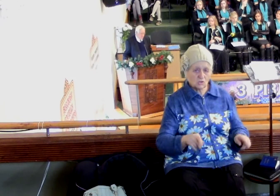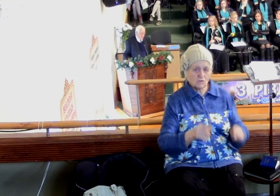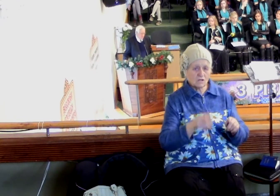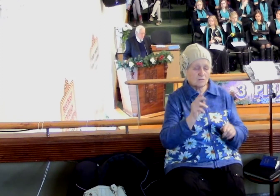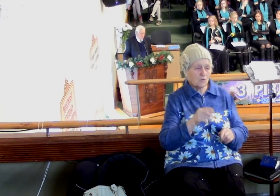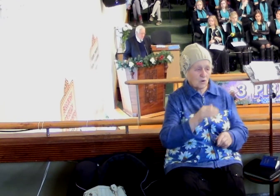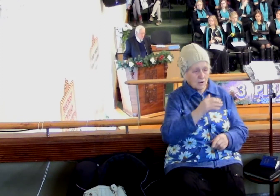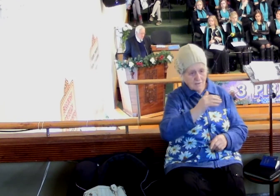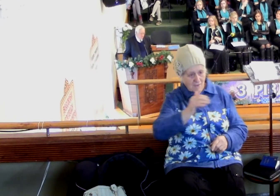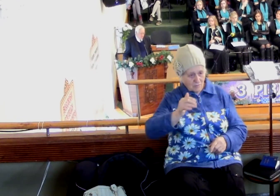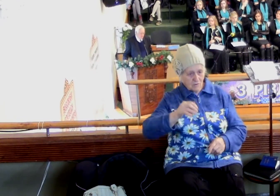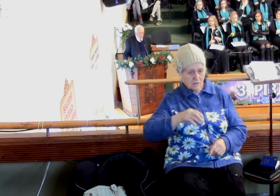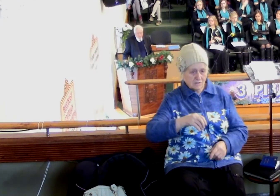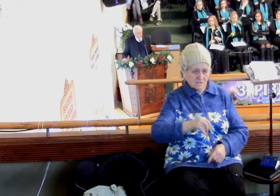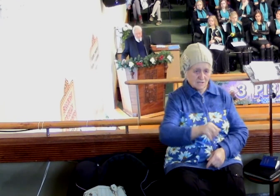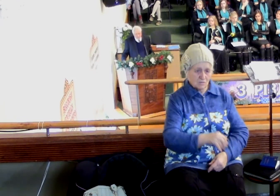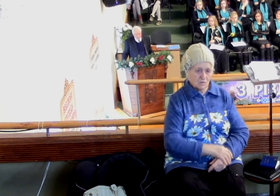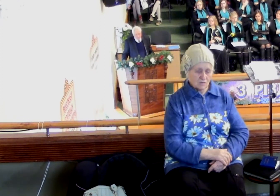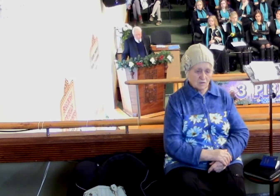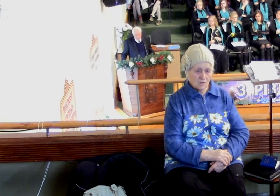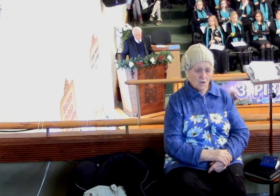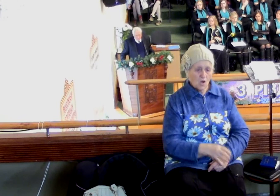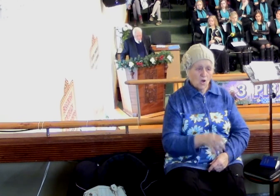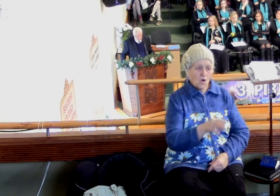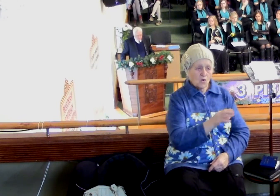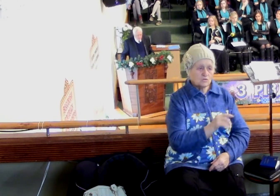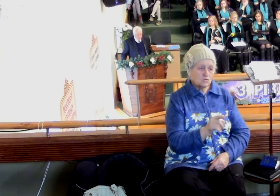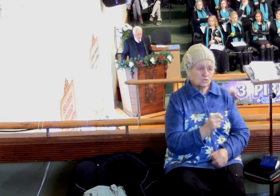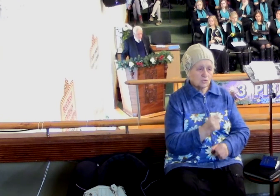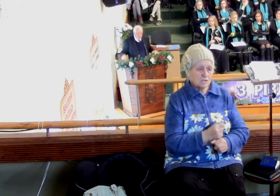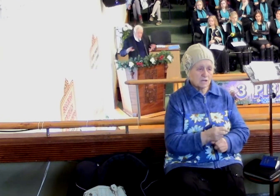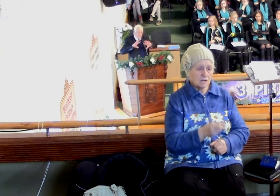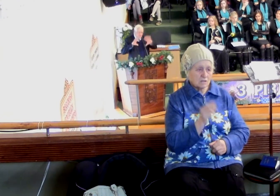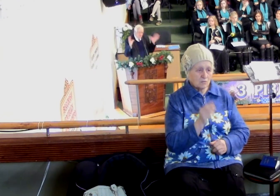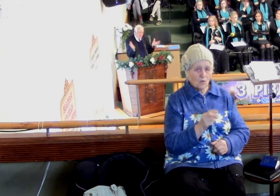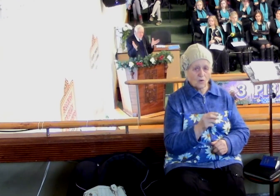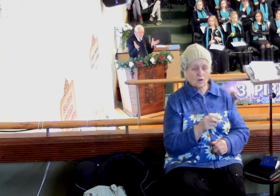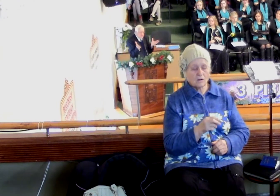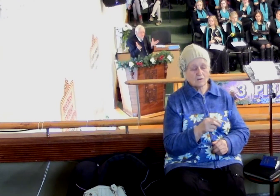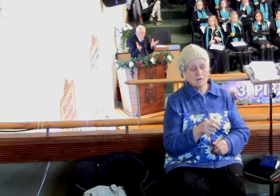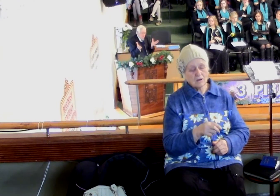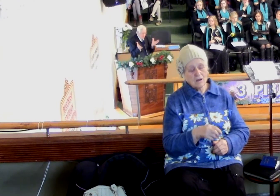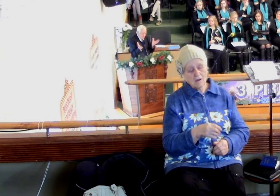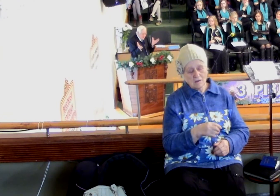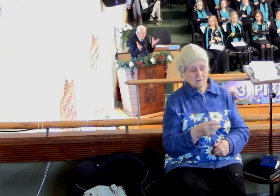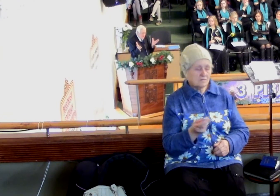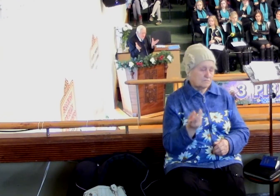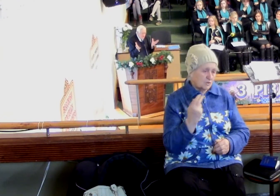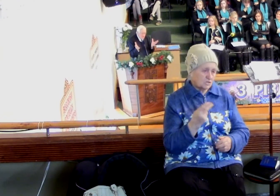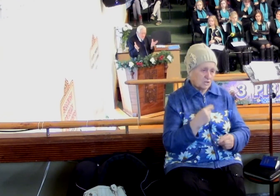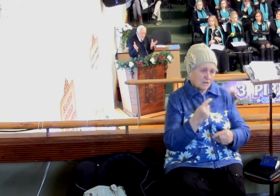землю. Все, что делает Бог, пребывает вовек. К тому нечего прибавить и нечего убавить,